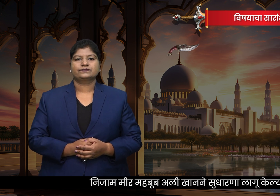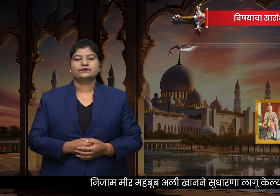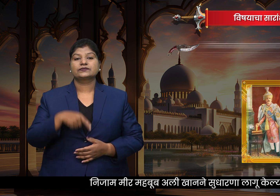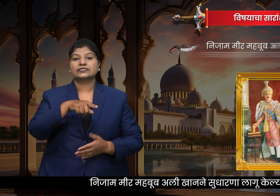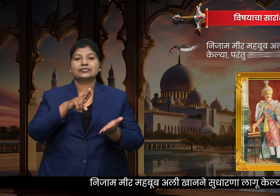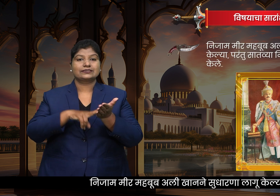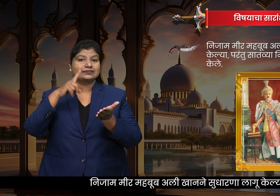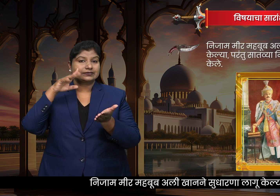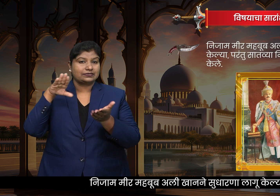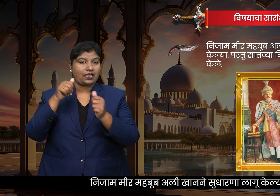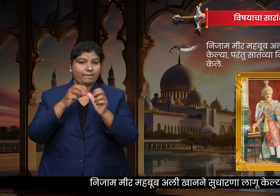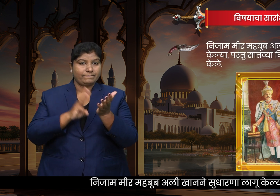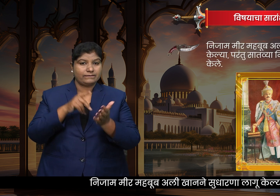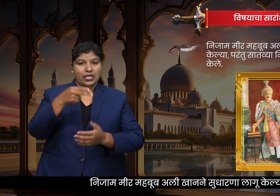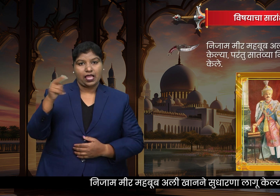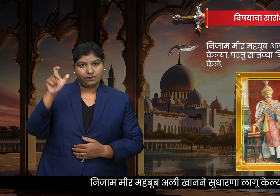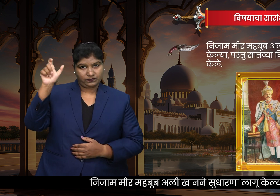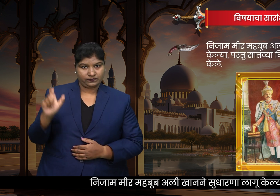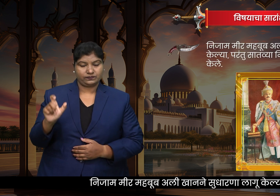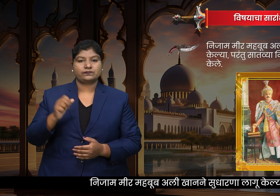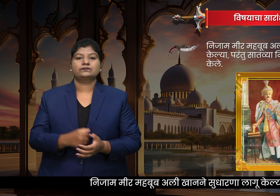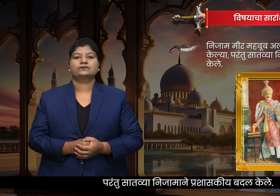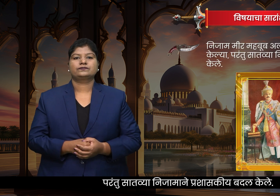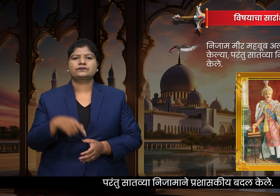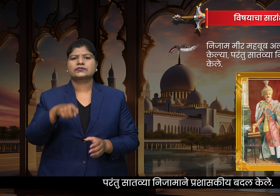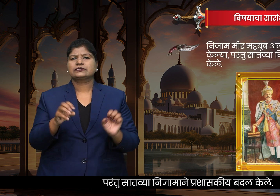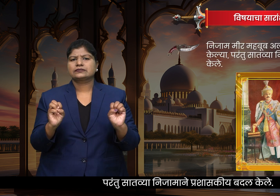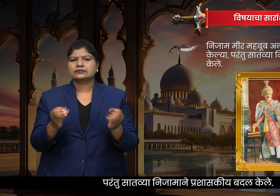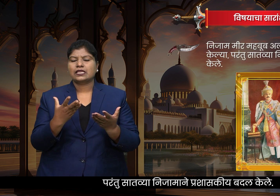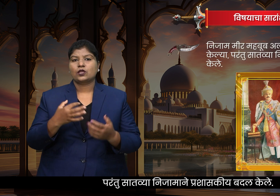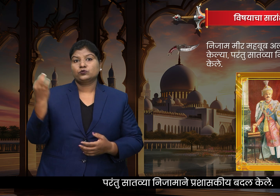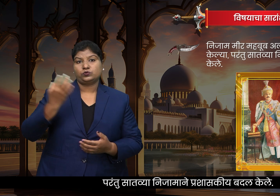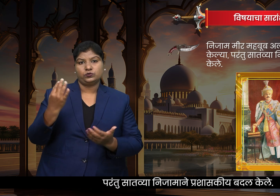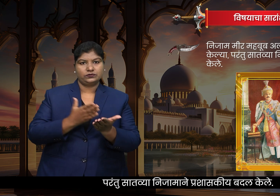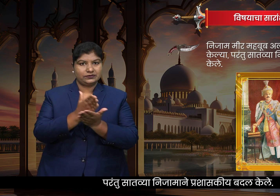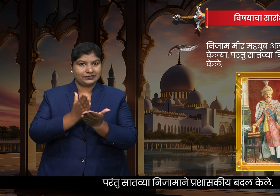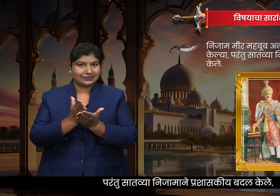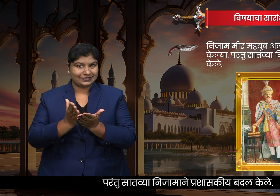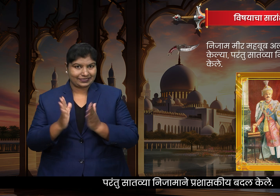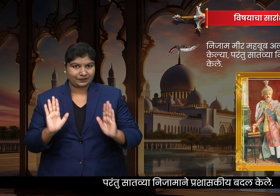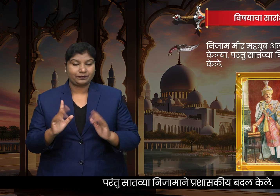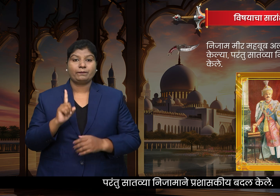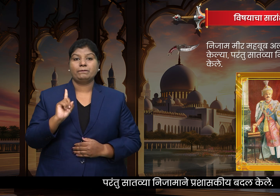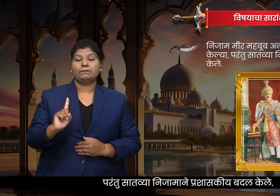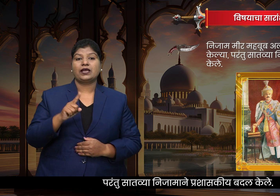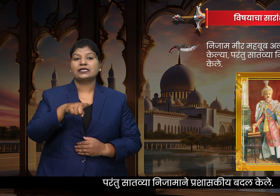निजाम मीर मेहबूब अली खानने सुधारणा लागू केल्या, परंतु 7व्या निजामने प्रशासकीय बदल केले.